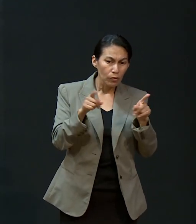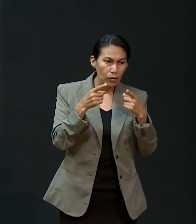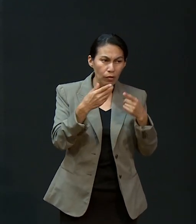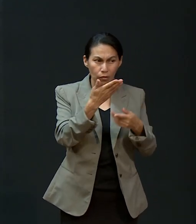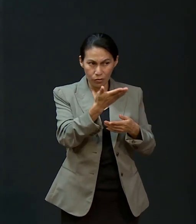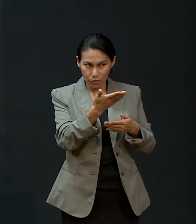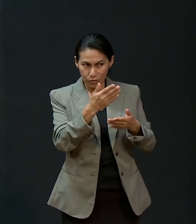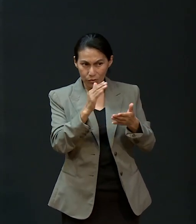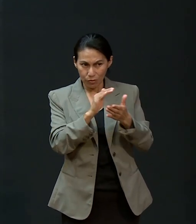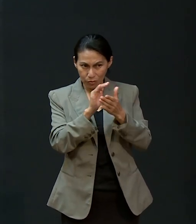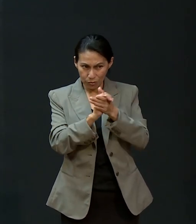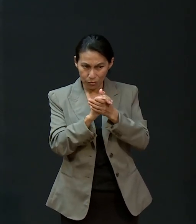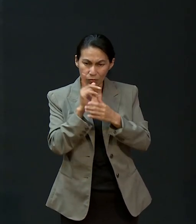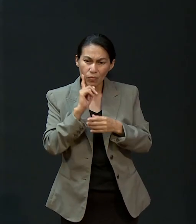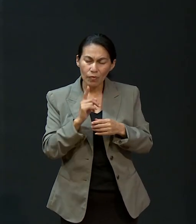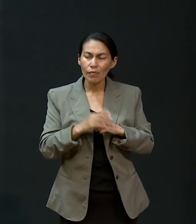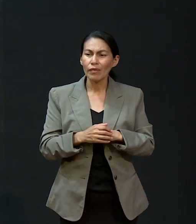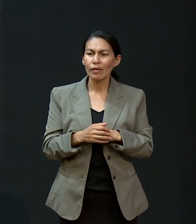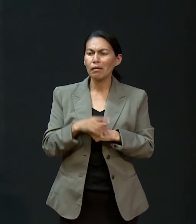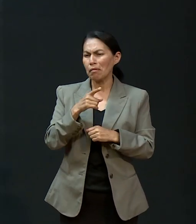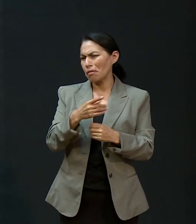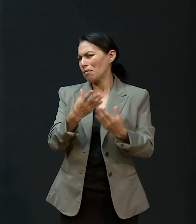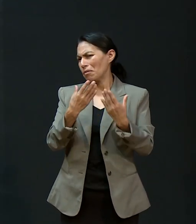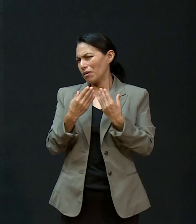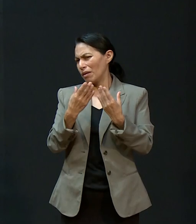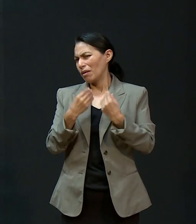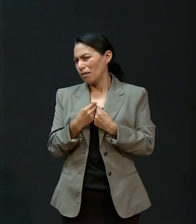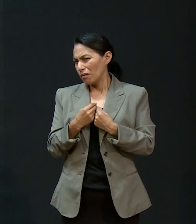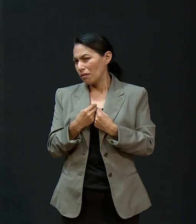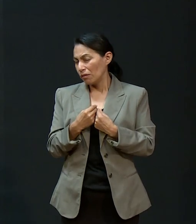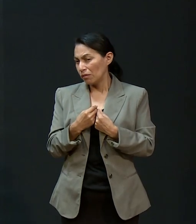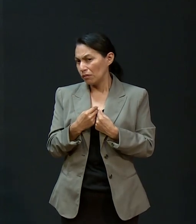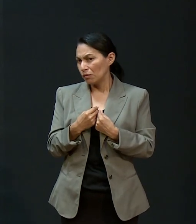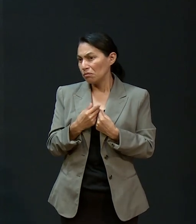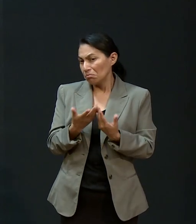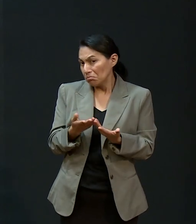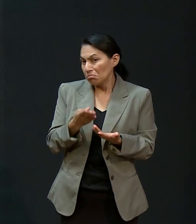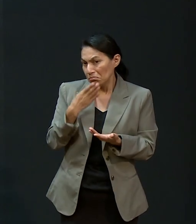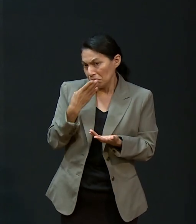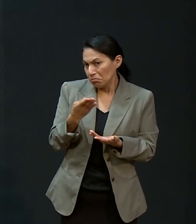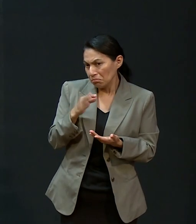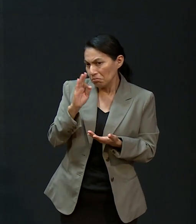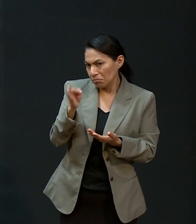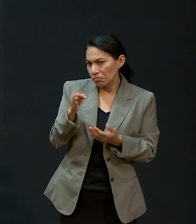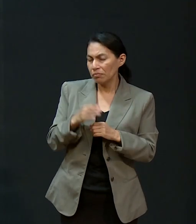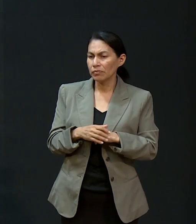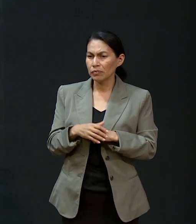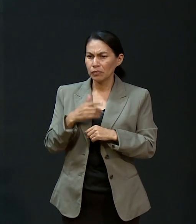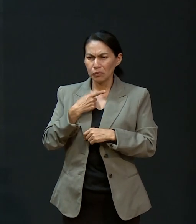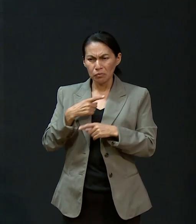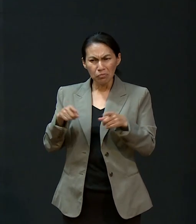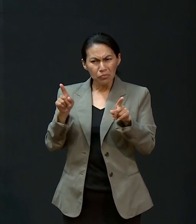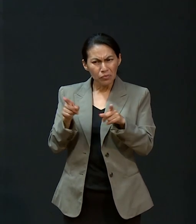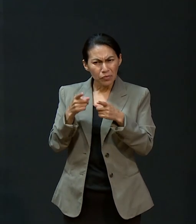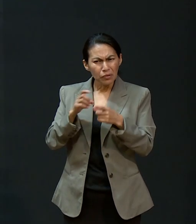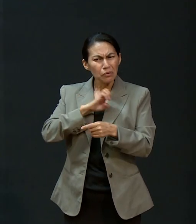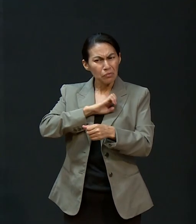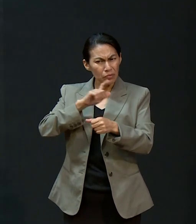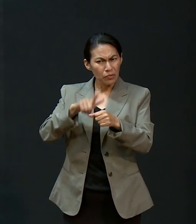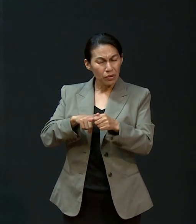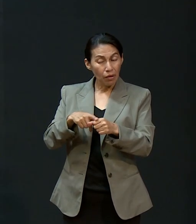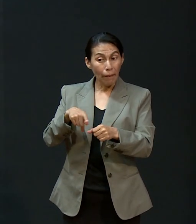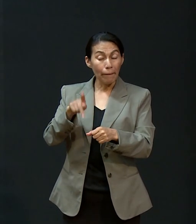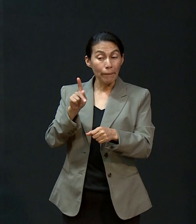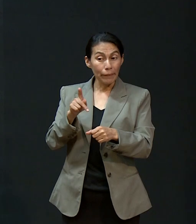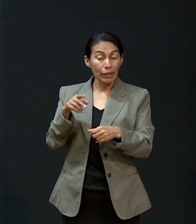prof. Elena Colo Colova y pues yo la aprecio bastante y con lo que me enseñó dije, está bien. Para mí la música es algo muy especial,